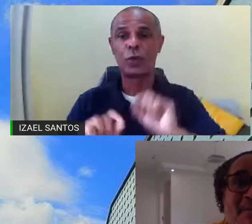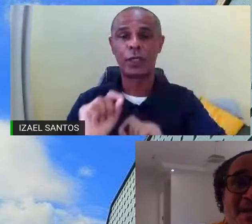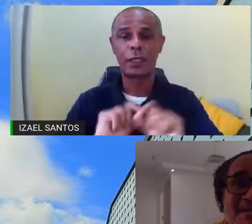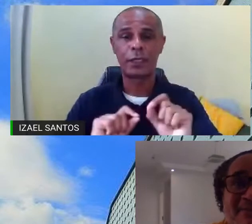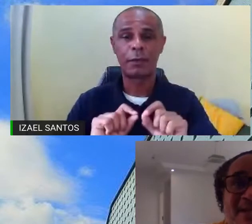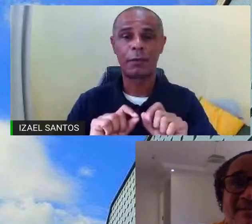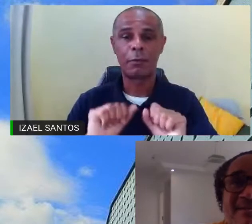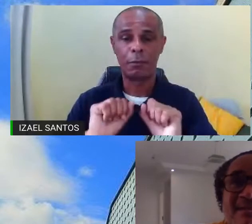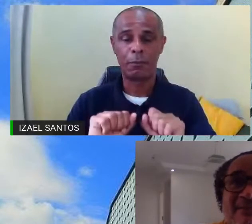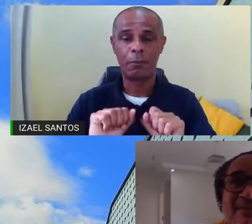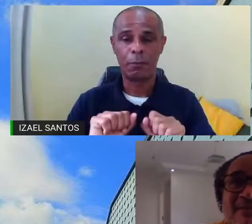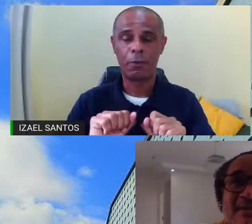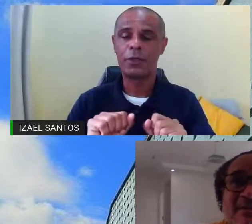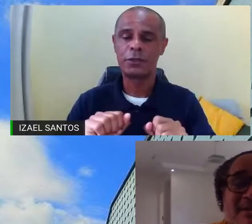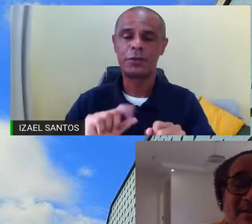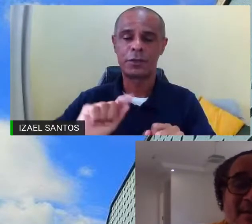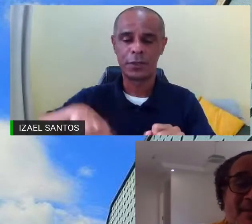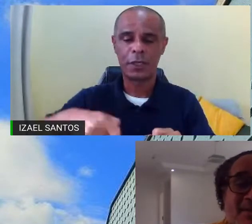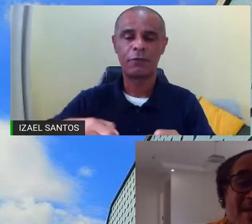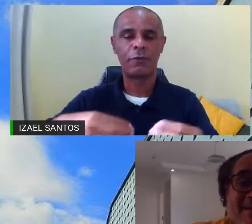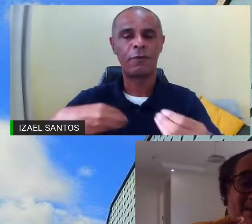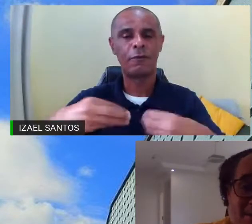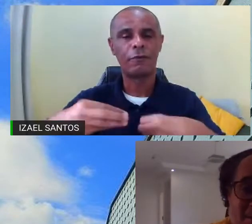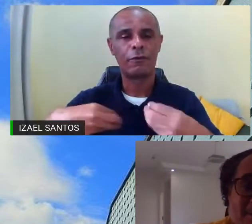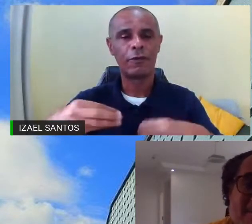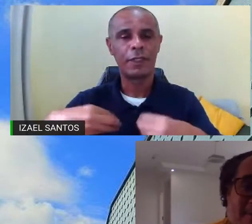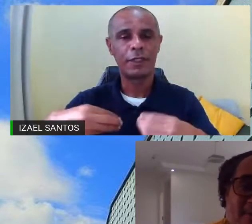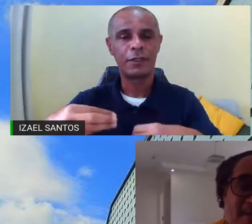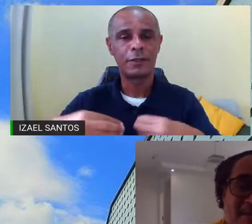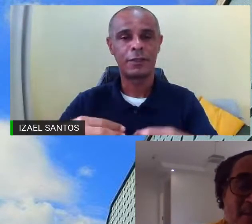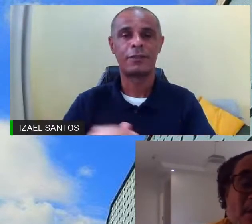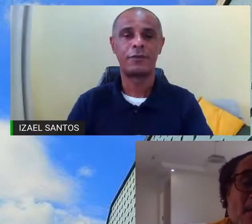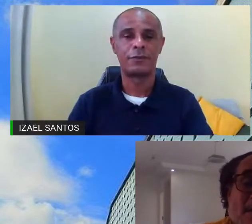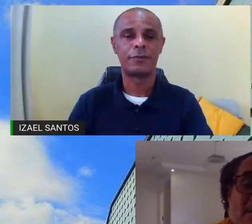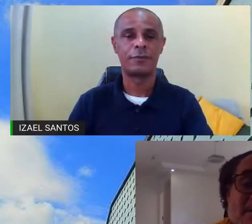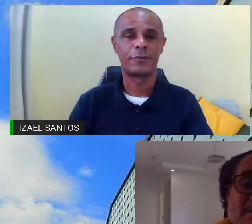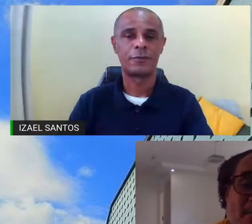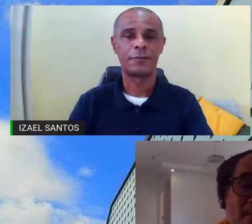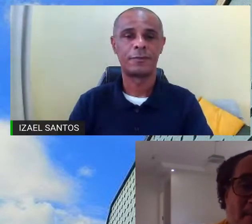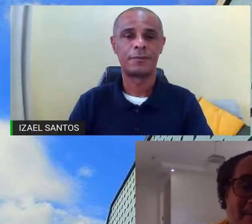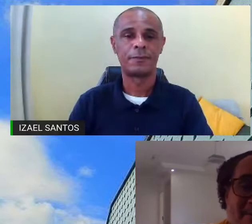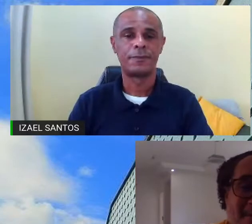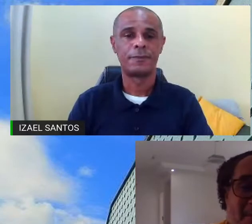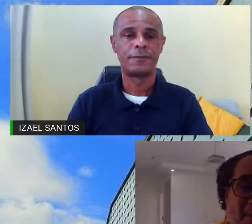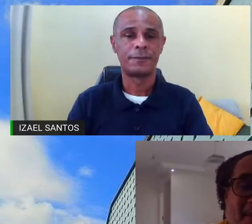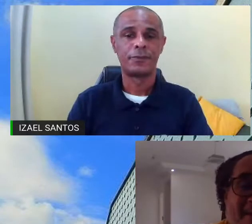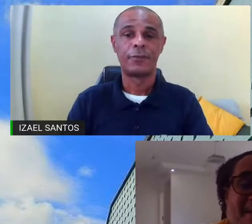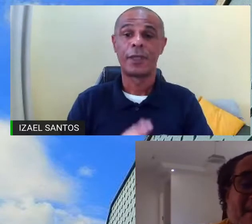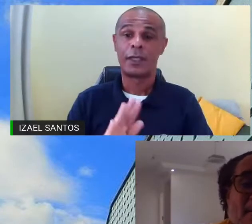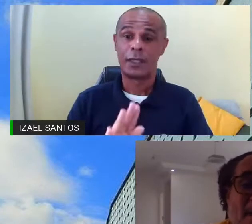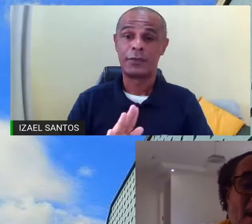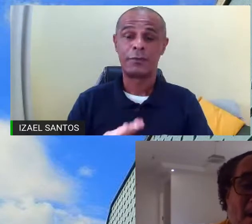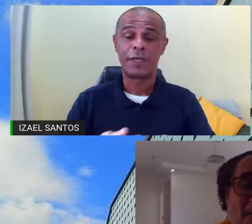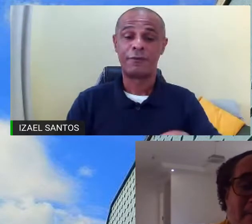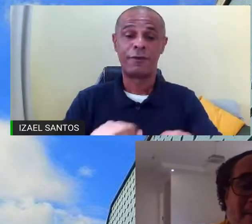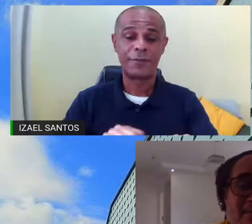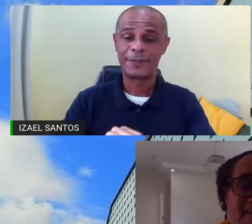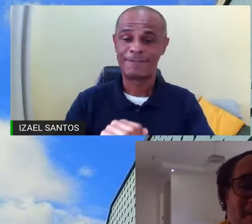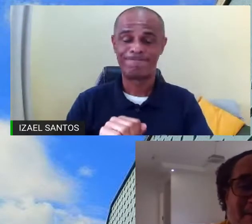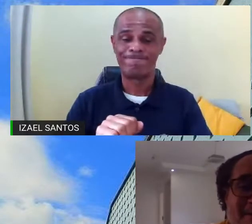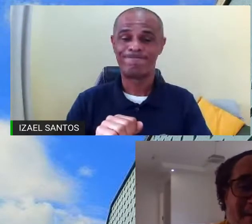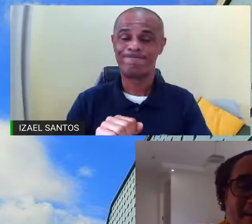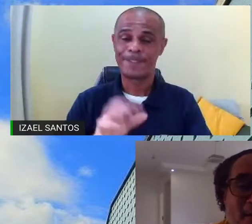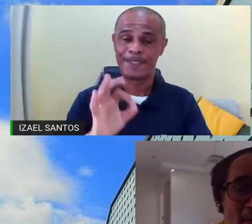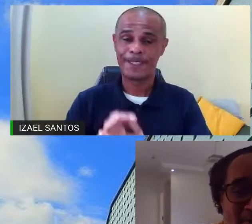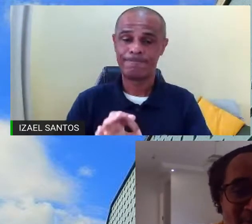possam ser mais flexíveis e não necessariamente garantindo essa formação. Eu acho que isso que é uma preocupação da lei, porque tem algumas